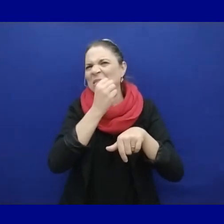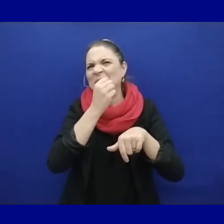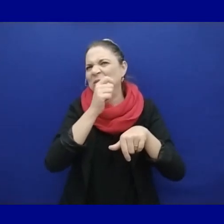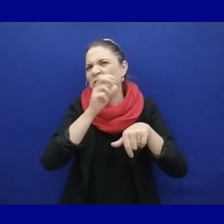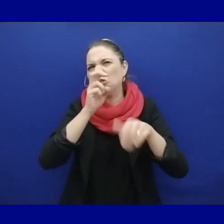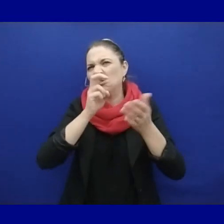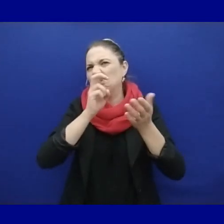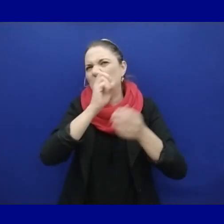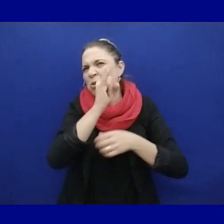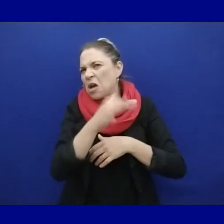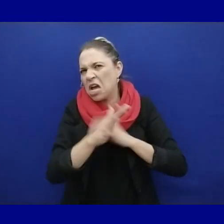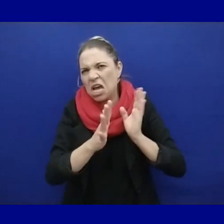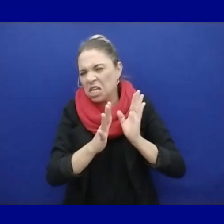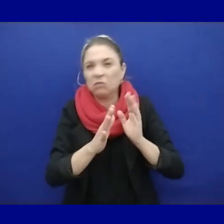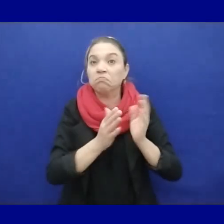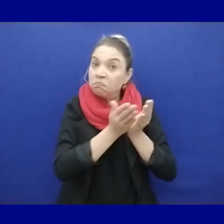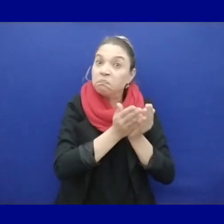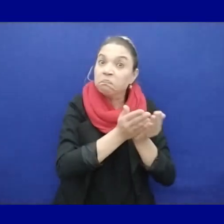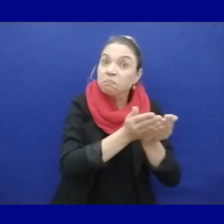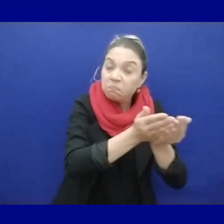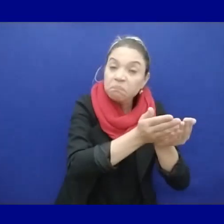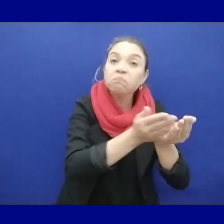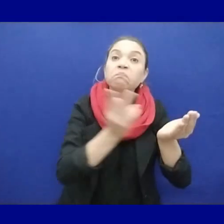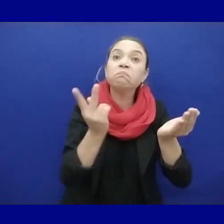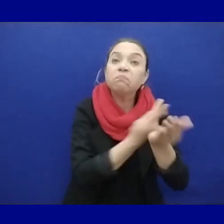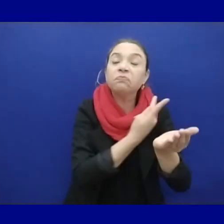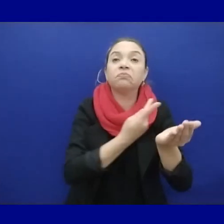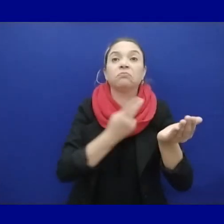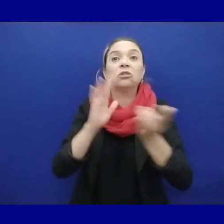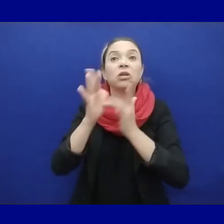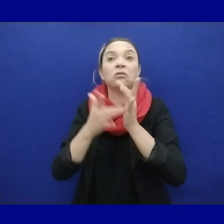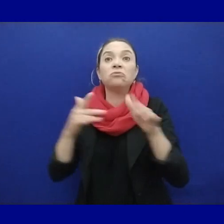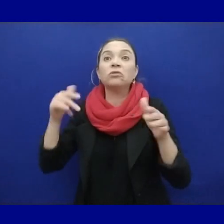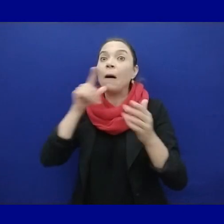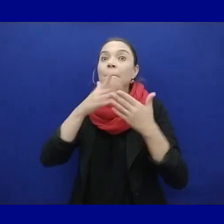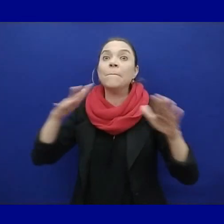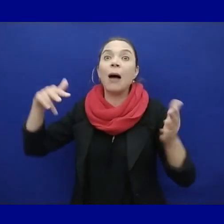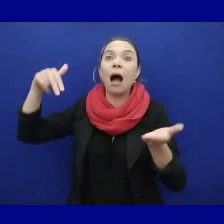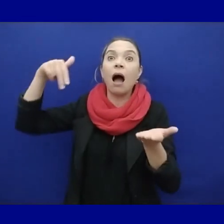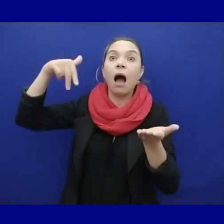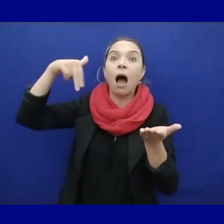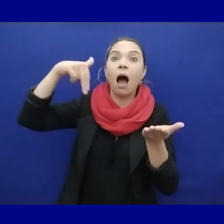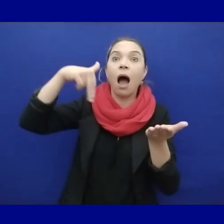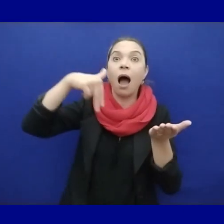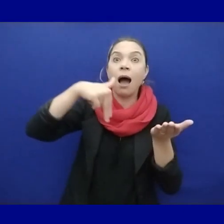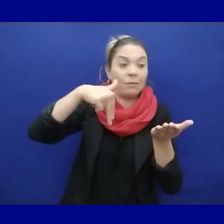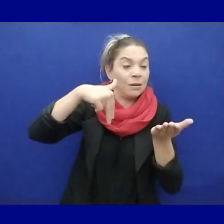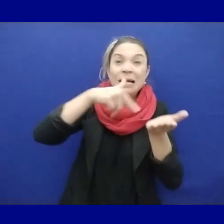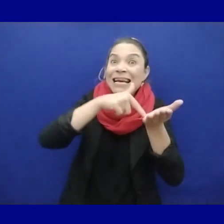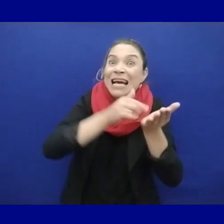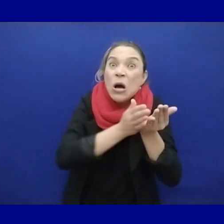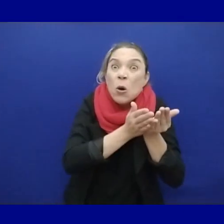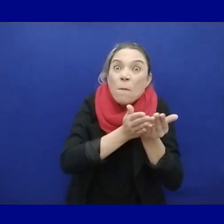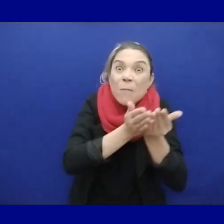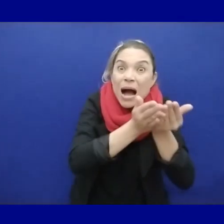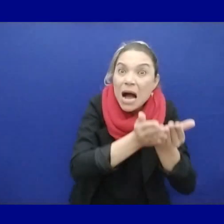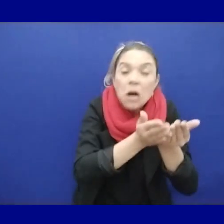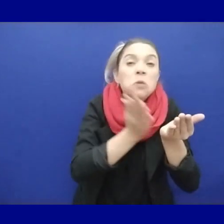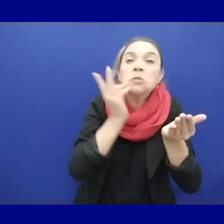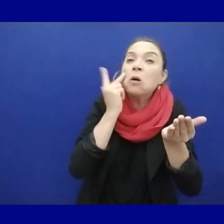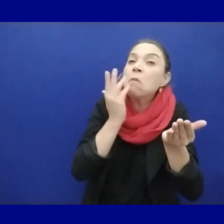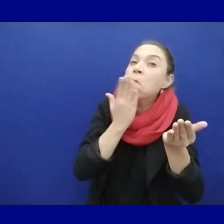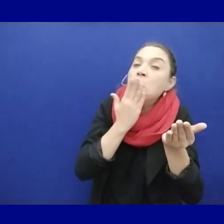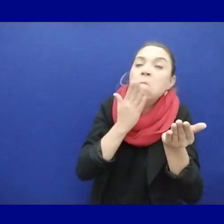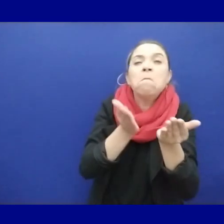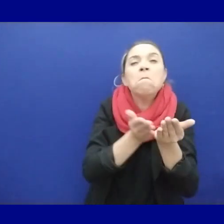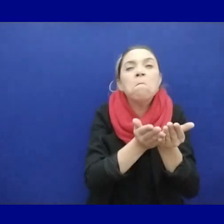Galileia, quando Jesus aparece aos seus apóstolos. Tudo que Jesus já